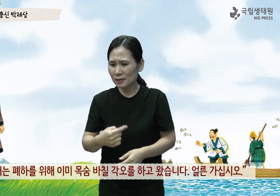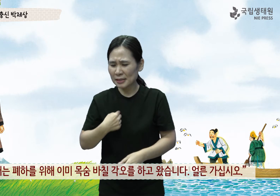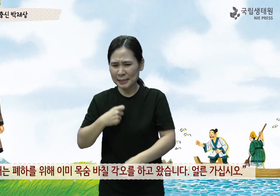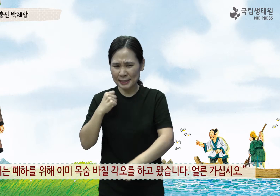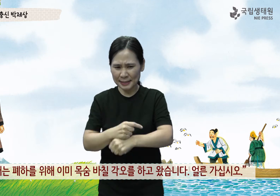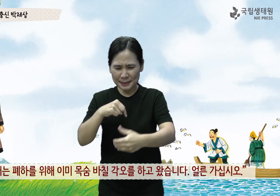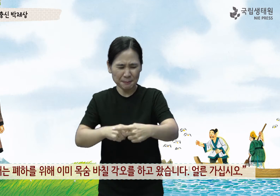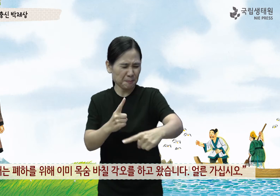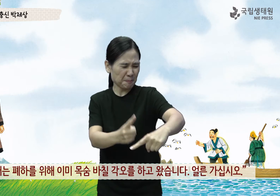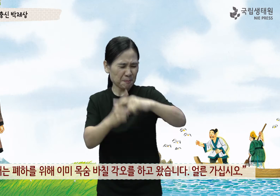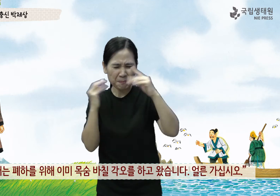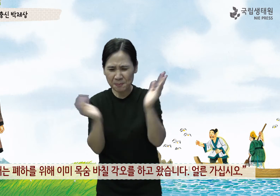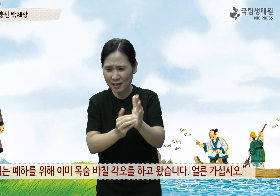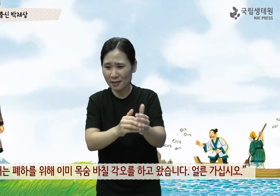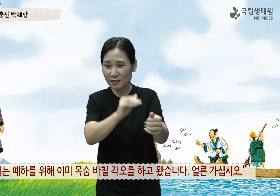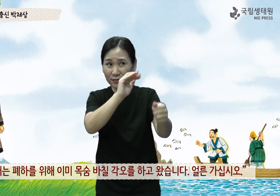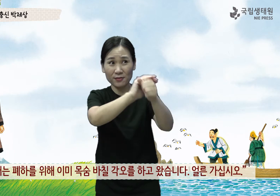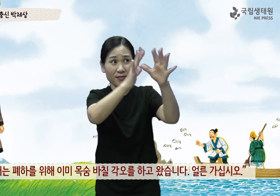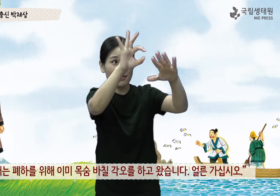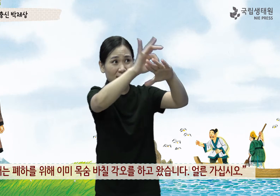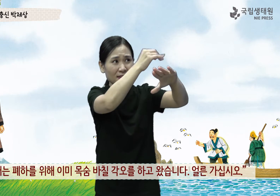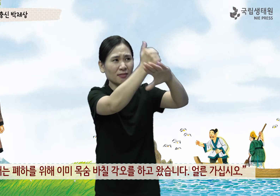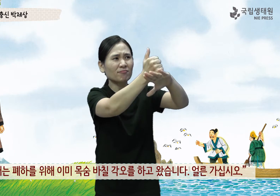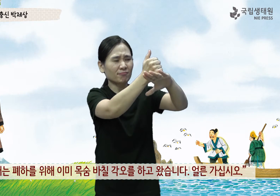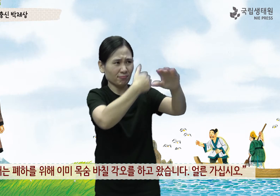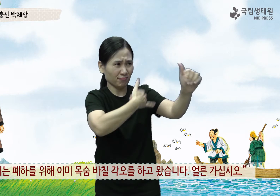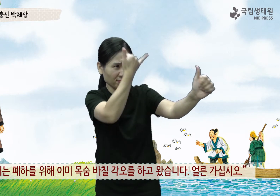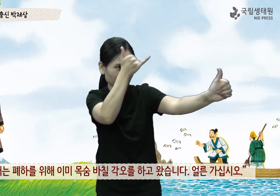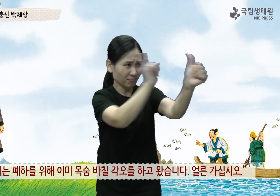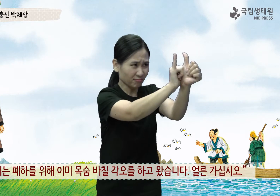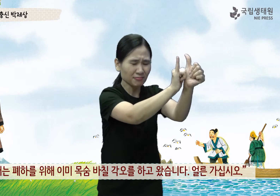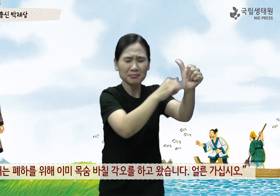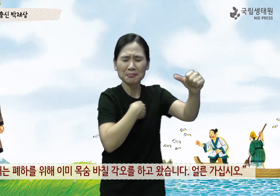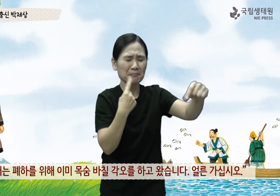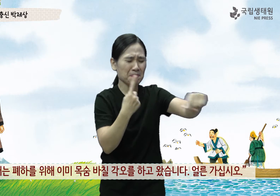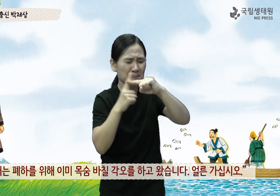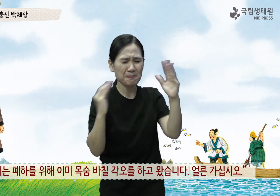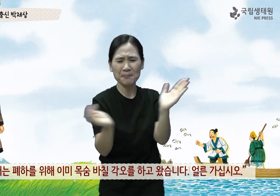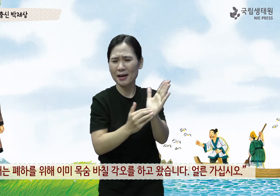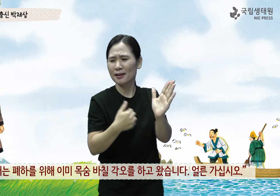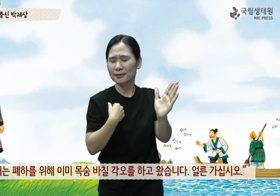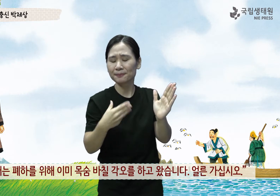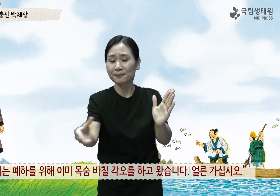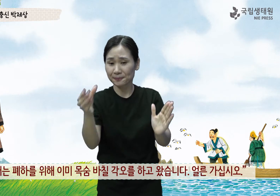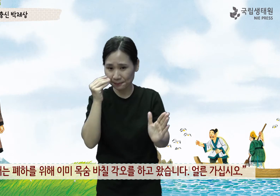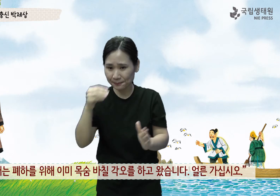이미 목숨 바칠 각오를 하고 왔습니다. 얼른 가십시오.